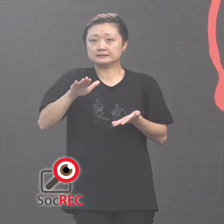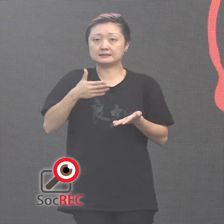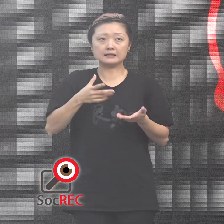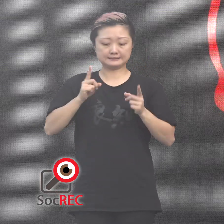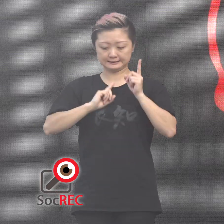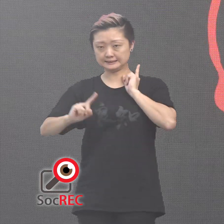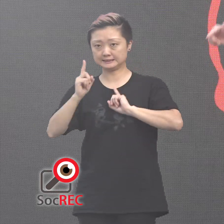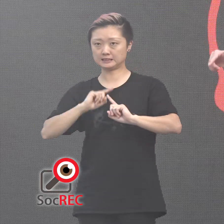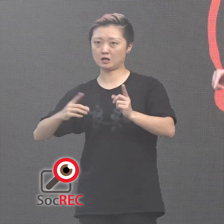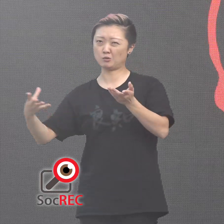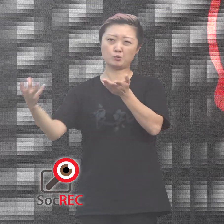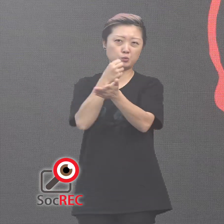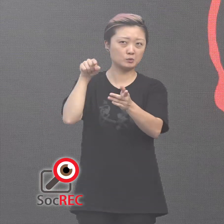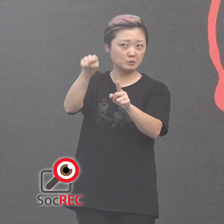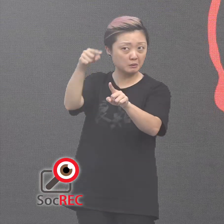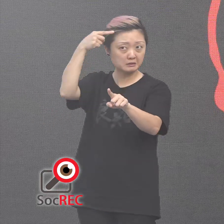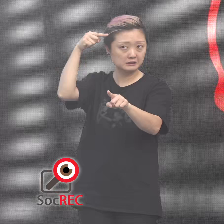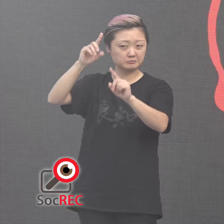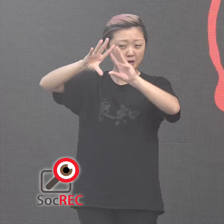自由民主的精神。